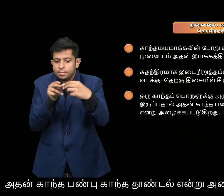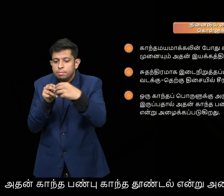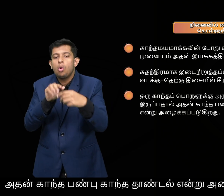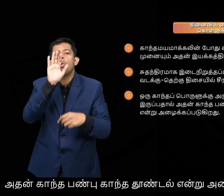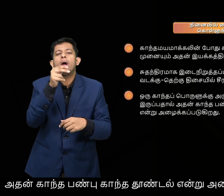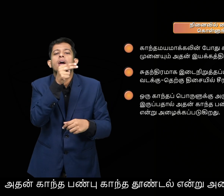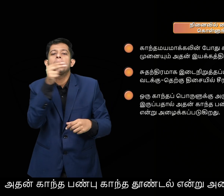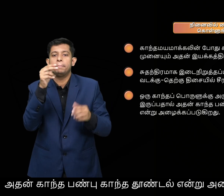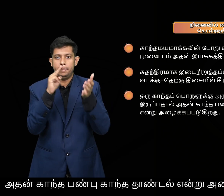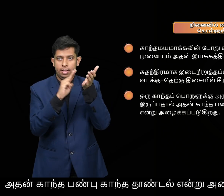அழைக்கப்படுகிறது.